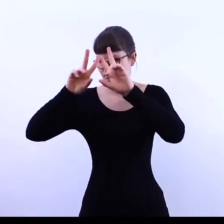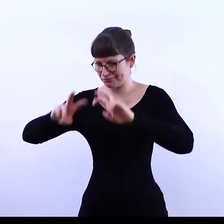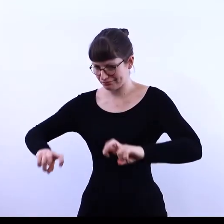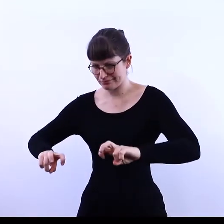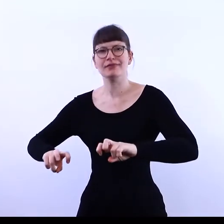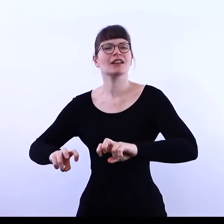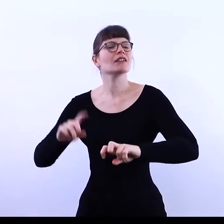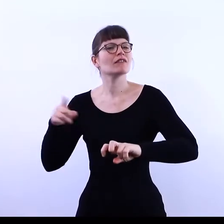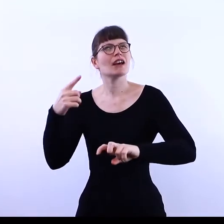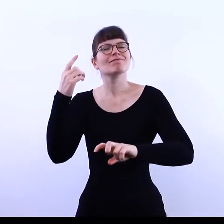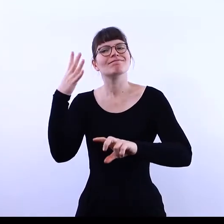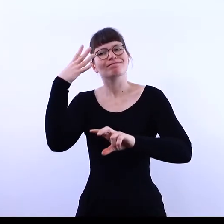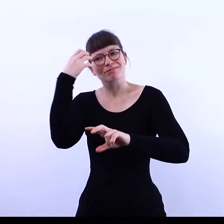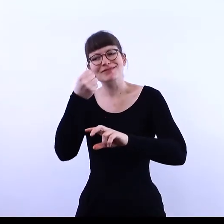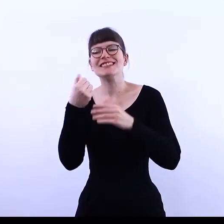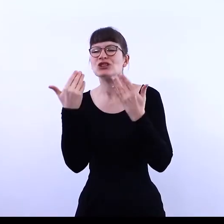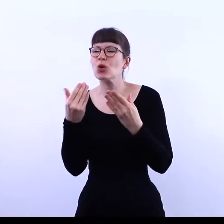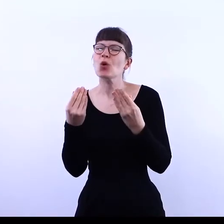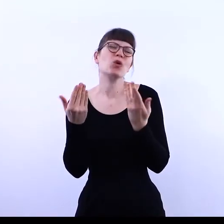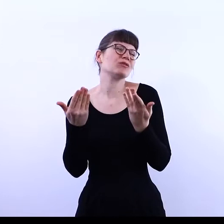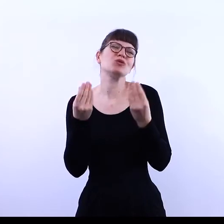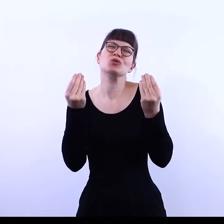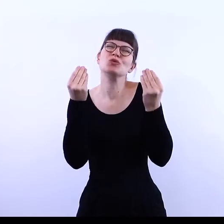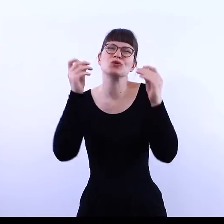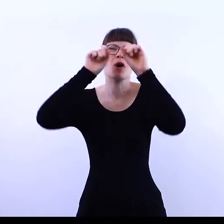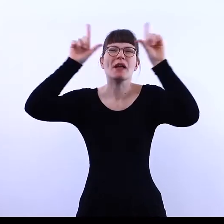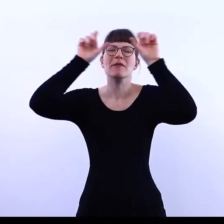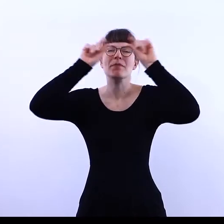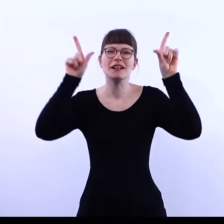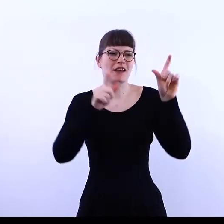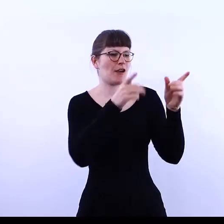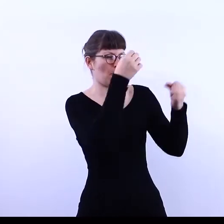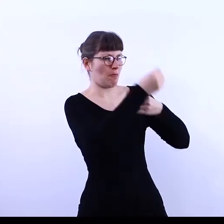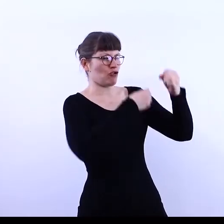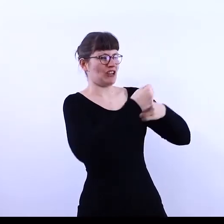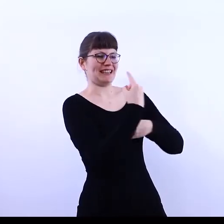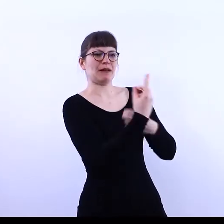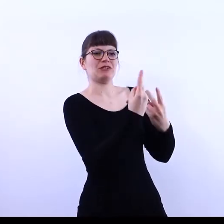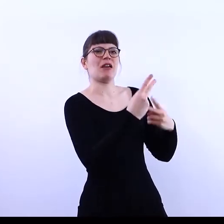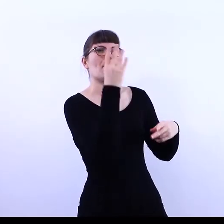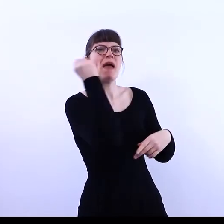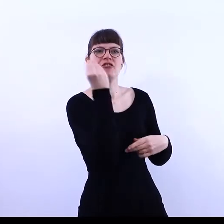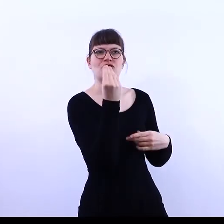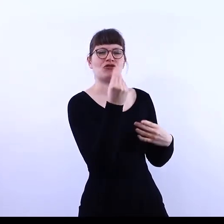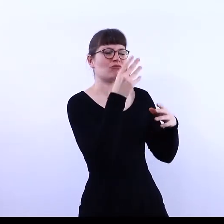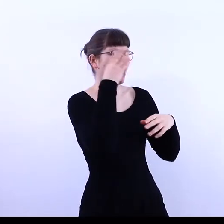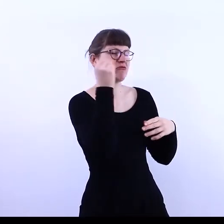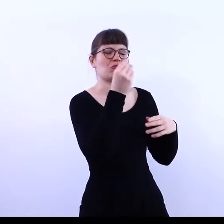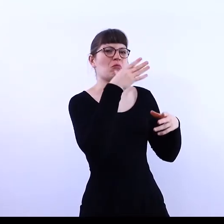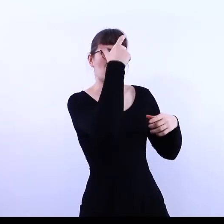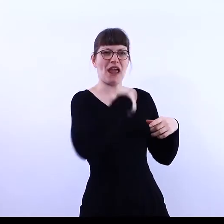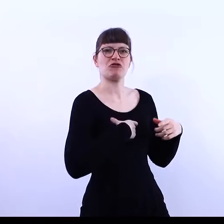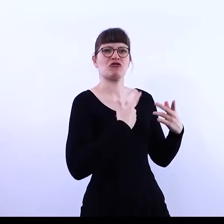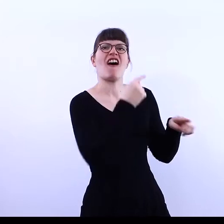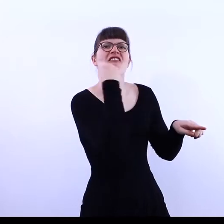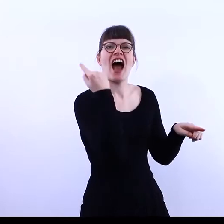diese Stereotypenannahmen, also diese hochgradig menschengleiche Maschinen, meistens in weiß oder in so einem spacigen